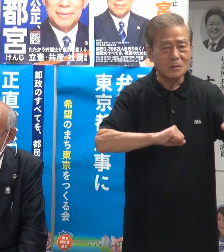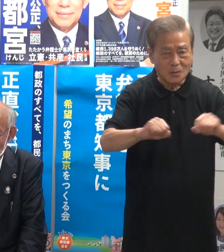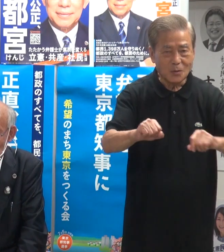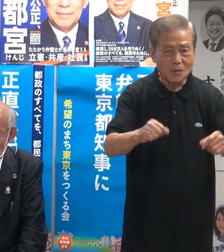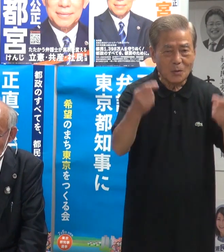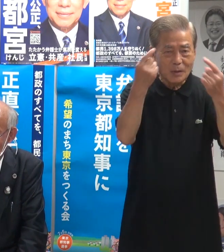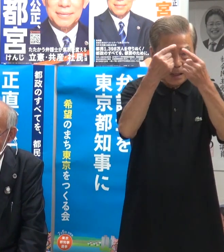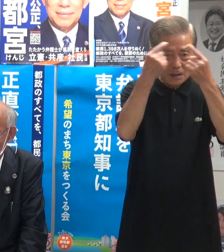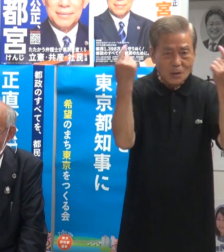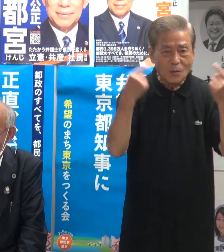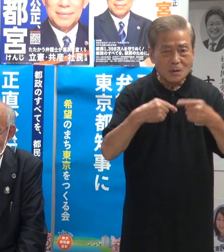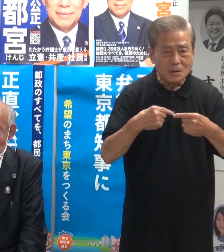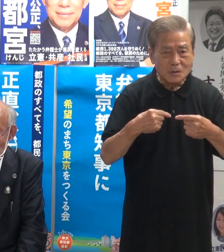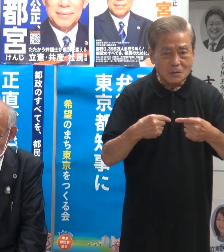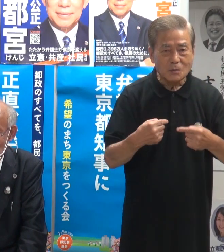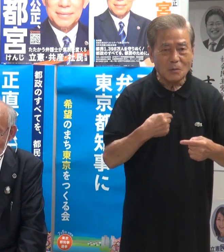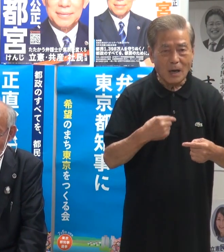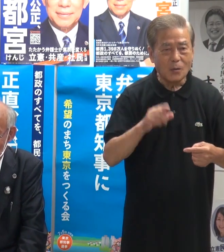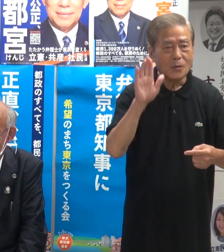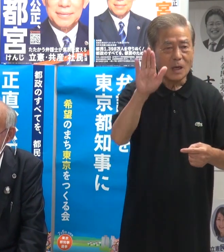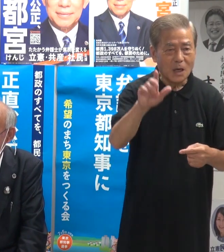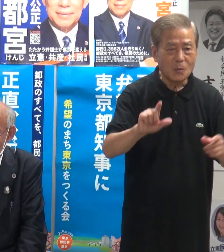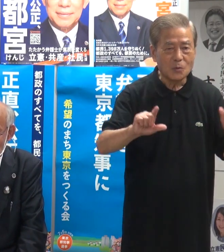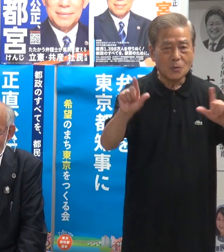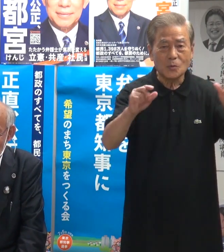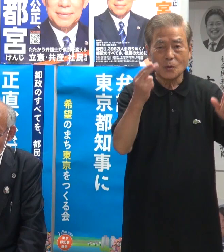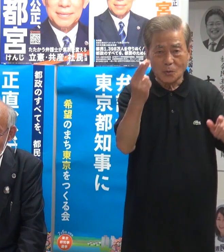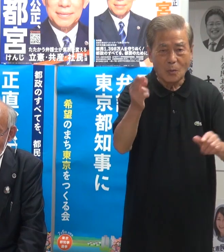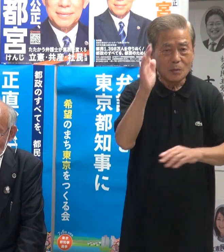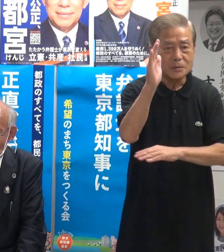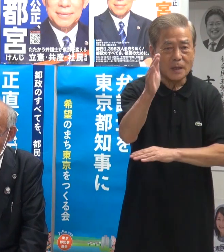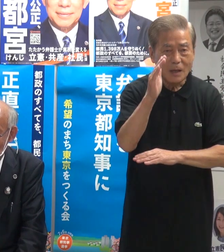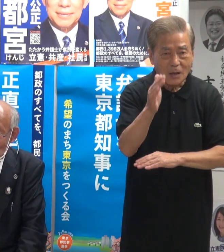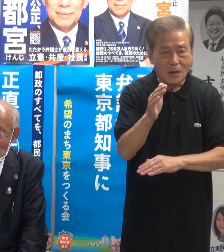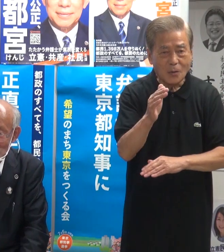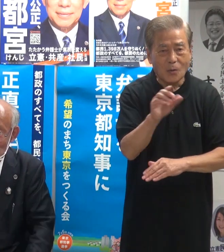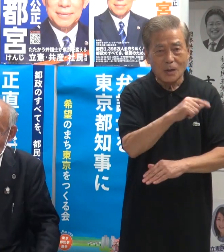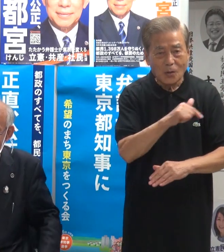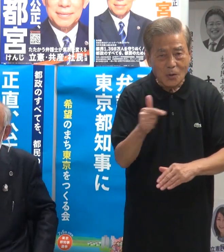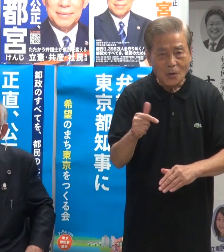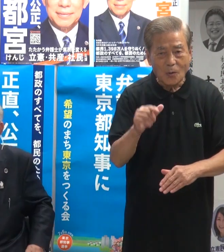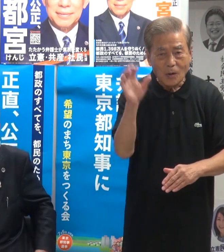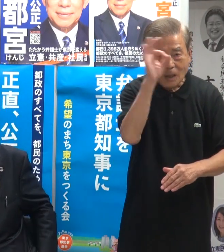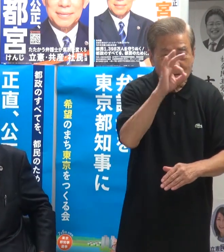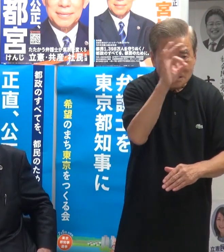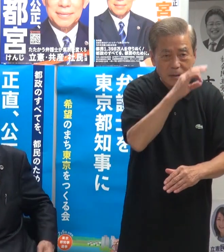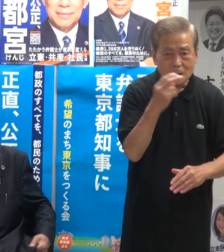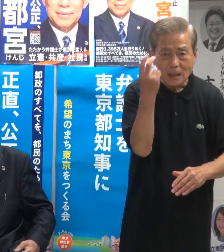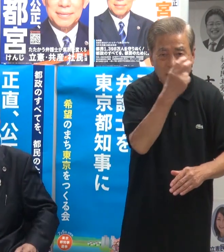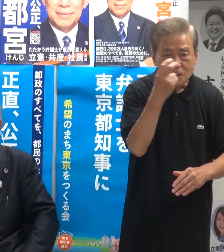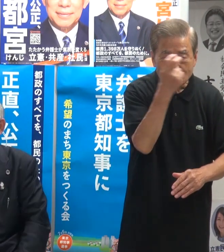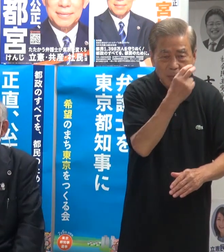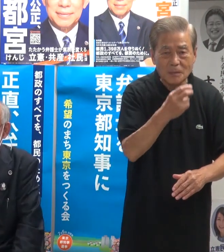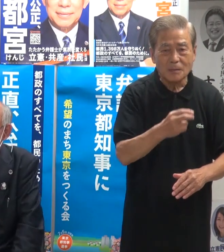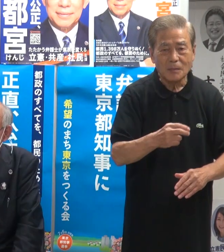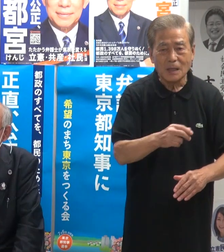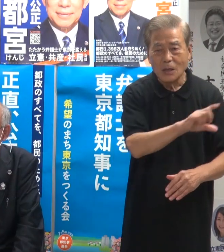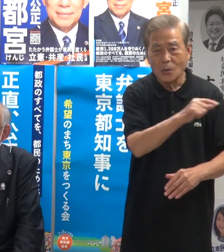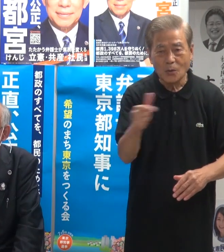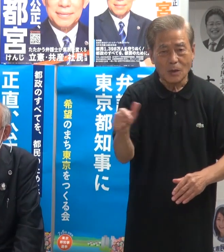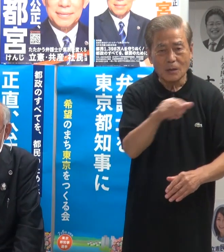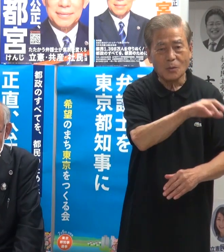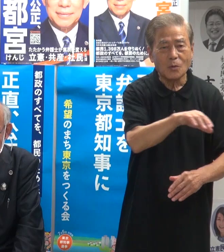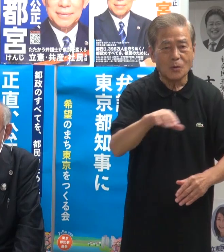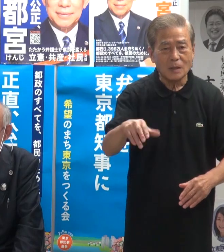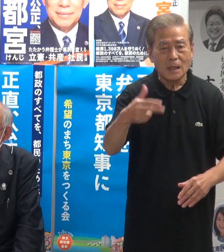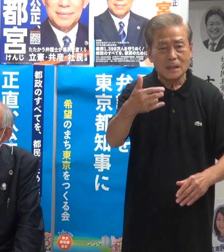はずっとまた都政を監視する運動を続けていきたいと思ってますし、まあ、いろんな持ち場で足場で市